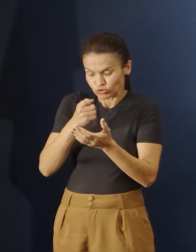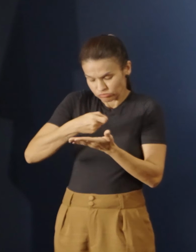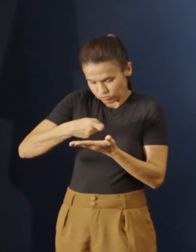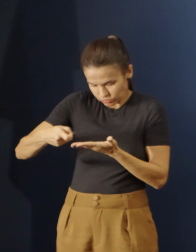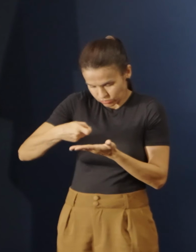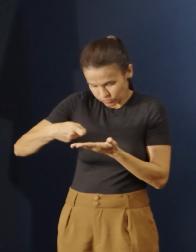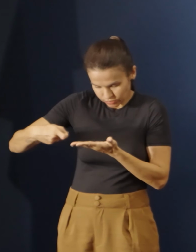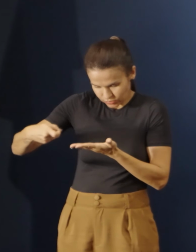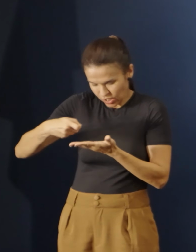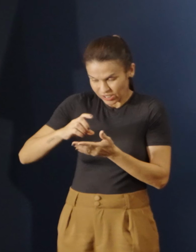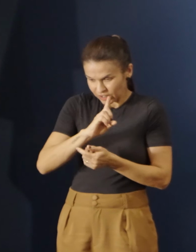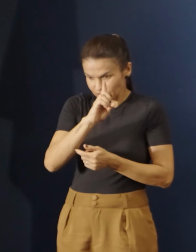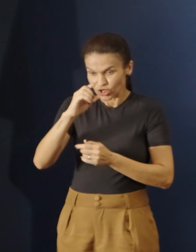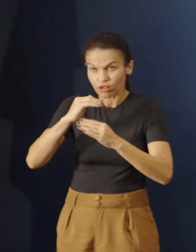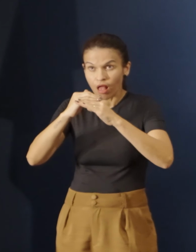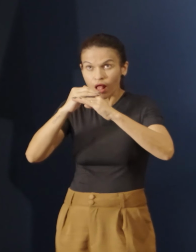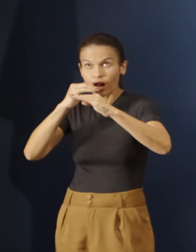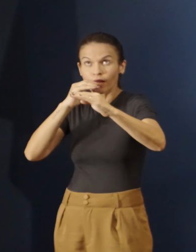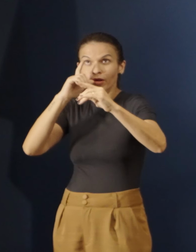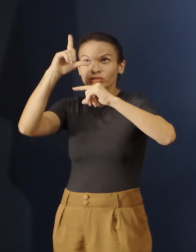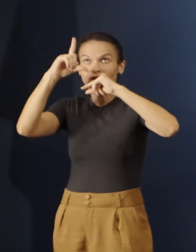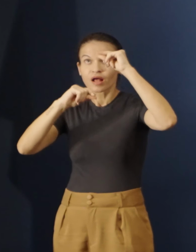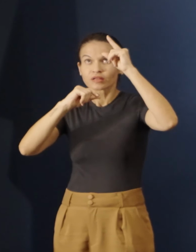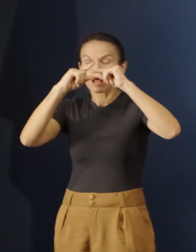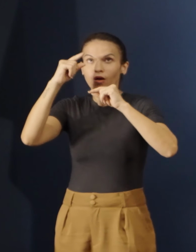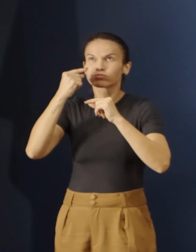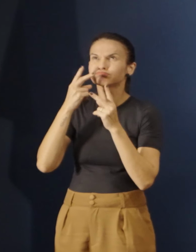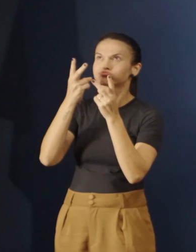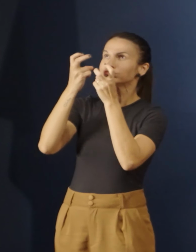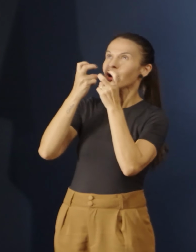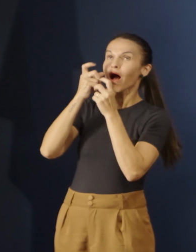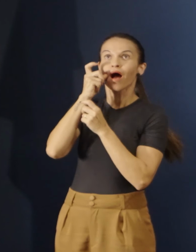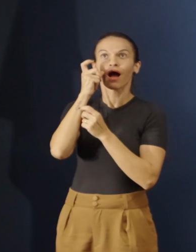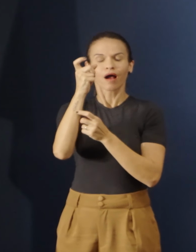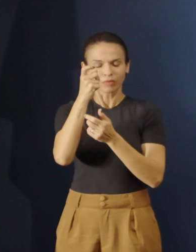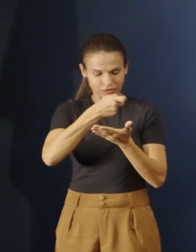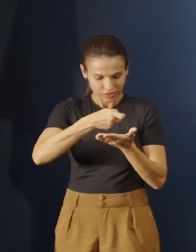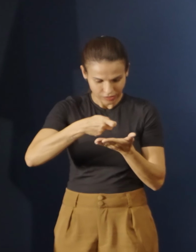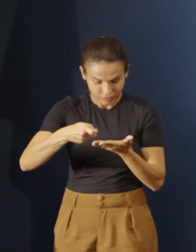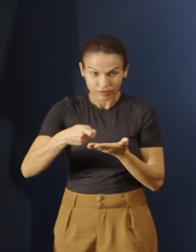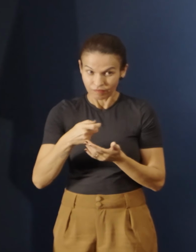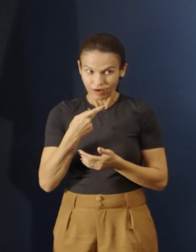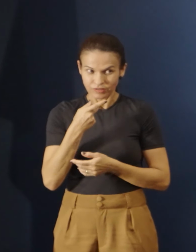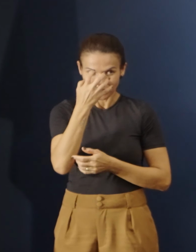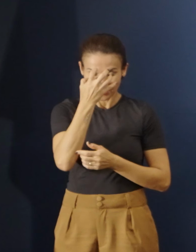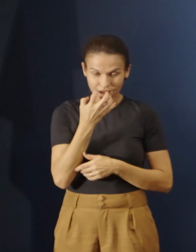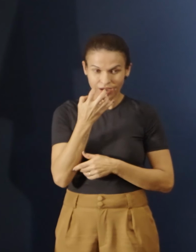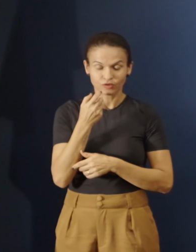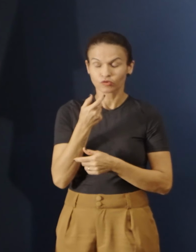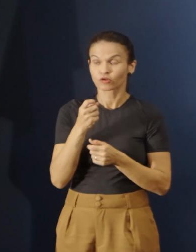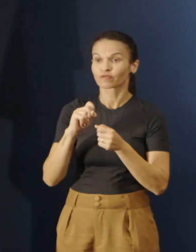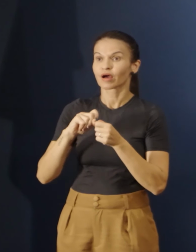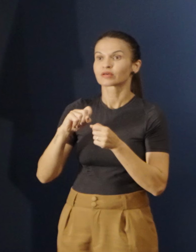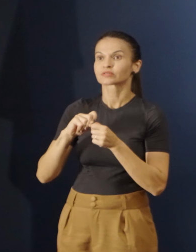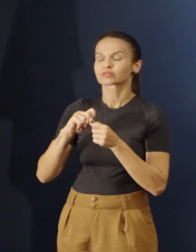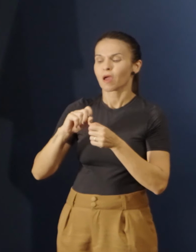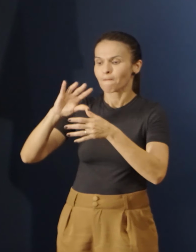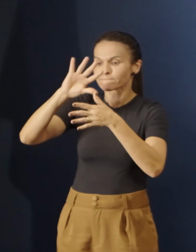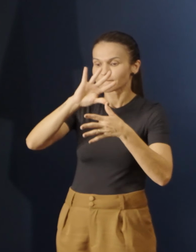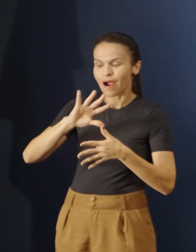porque era naquele dia que tinha um alinhamento astral que para ele era interessante para escrever, estou falando sério. E isso quando ele não fazia